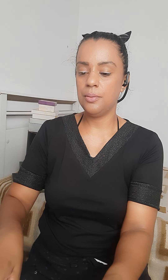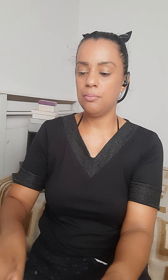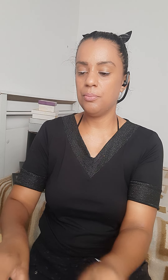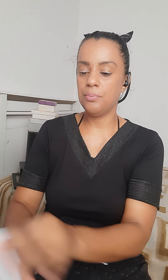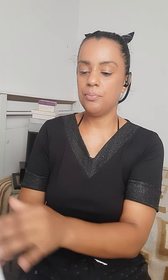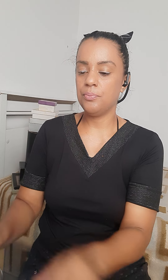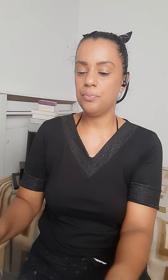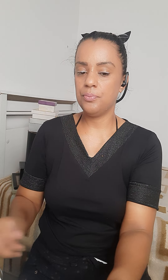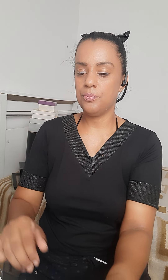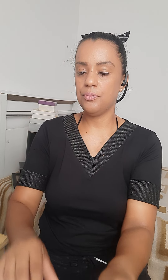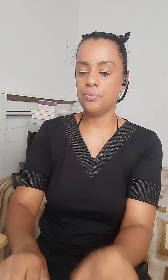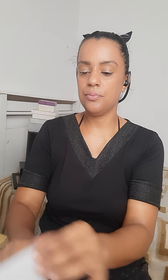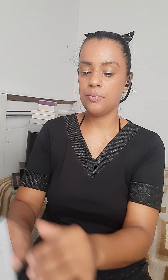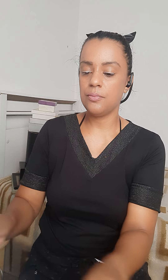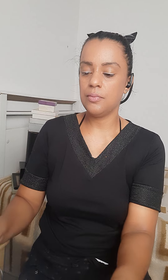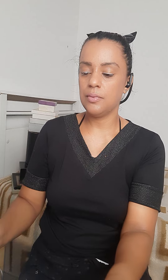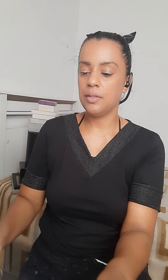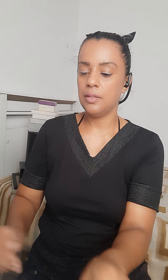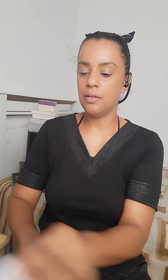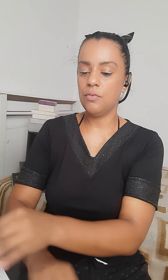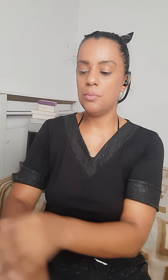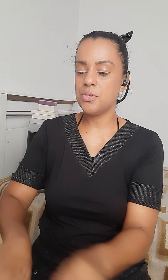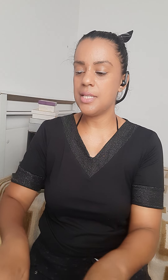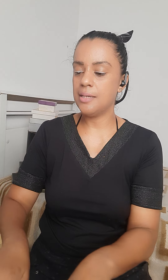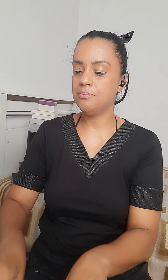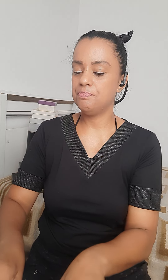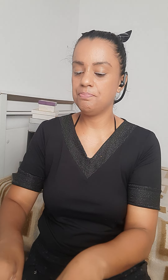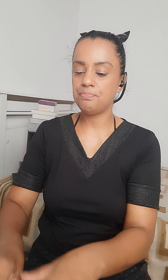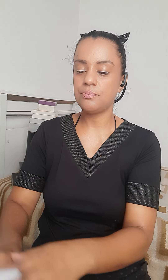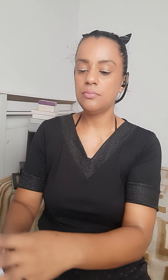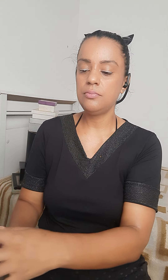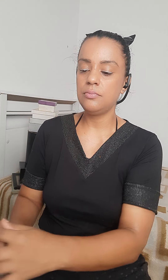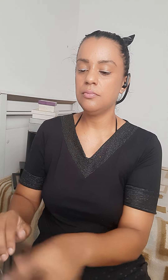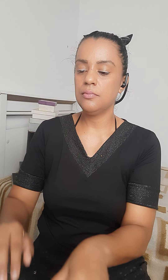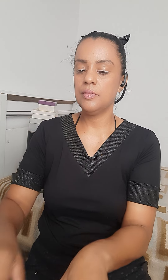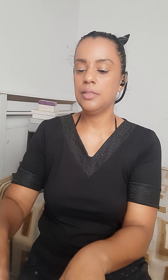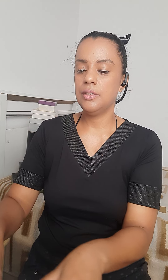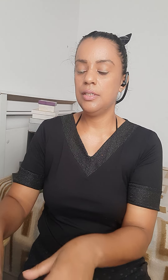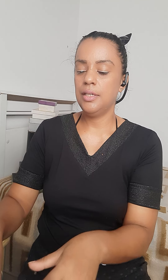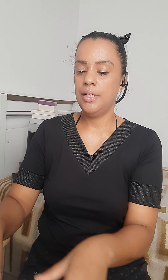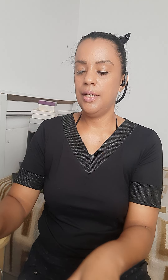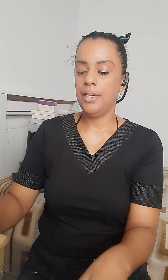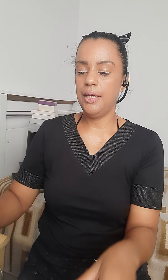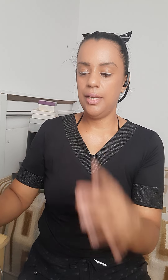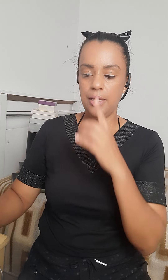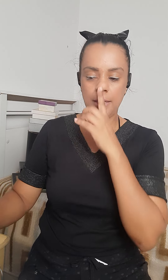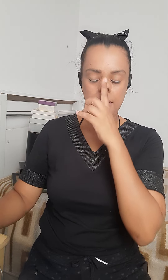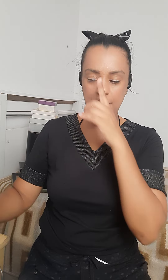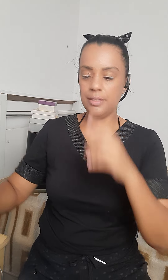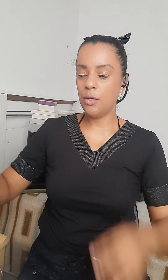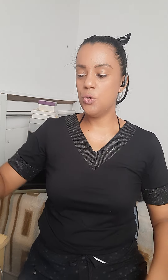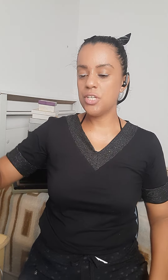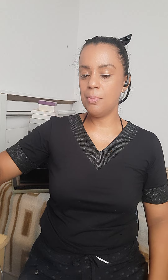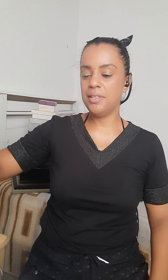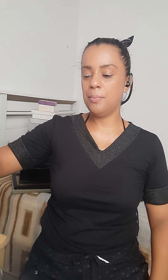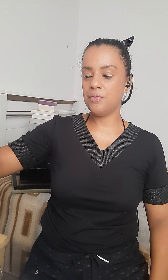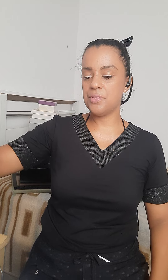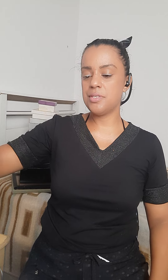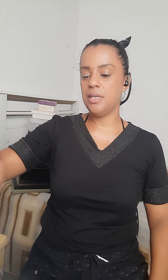Então, vamos lá. Então eu já mandei para vocês,